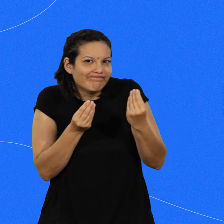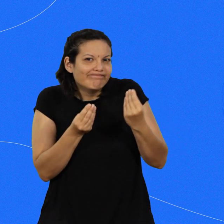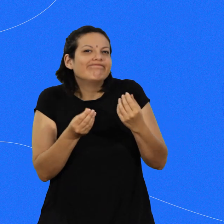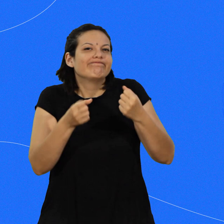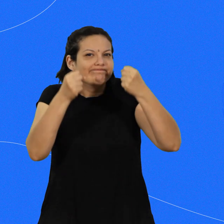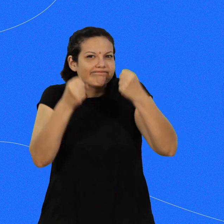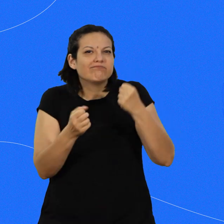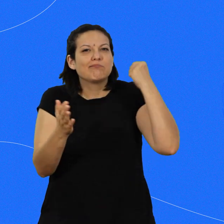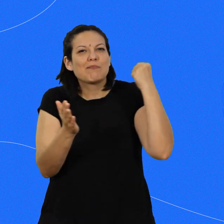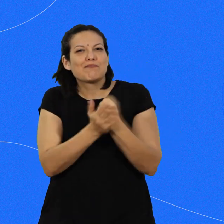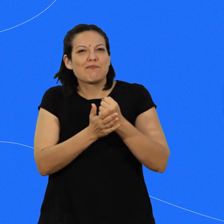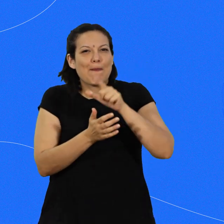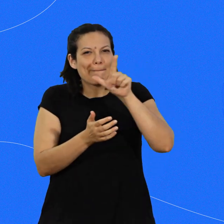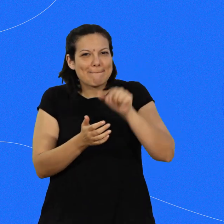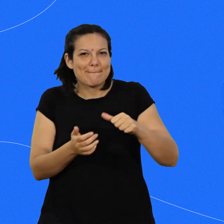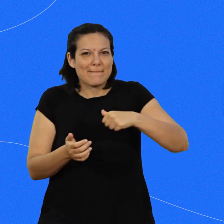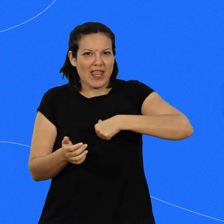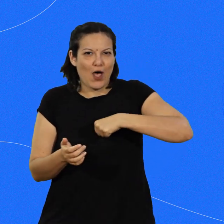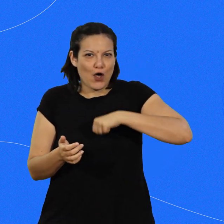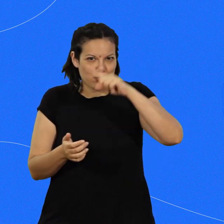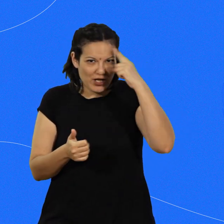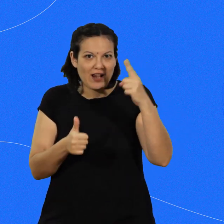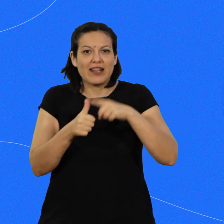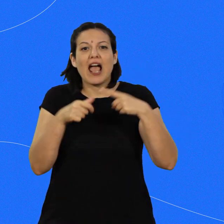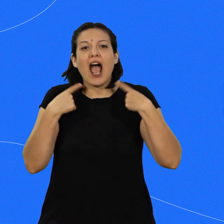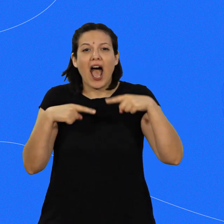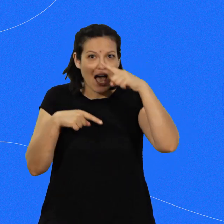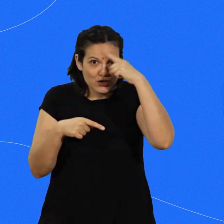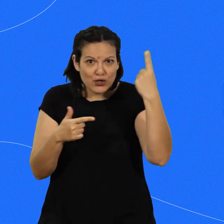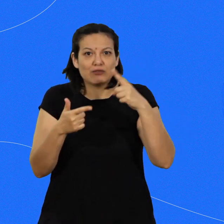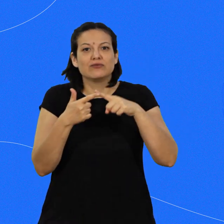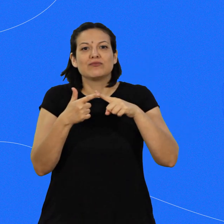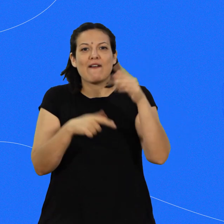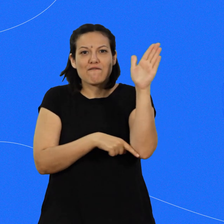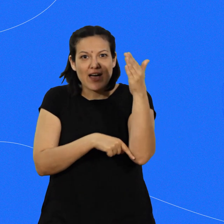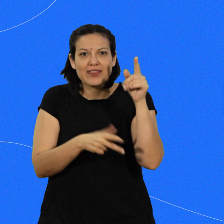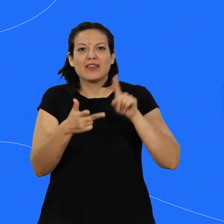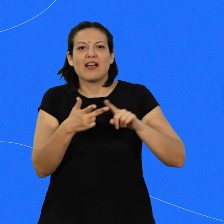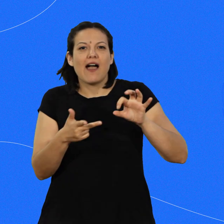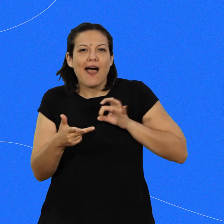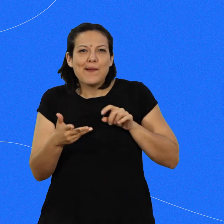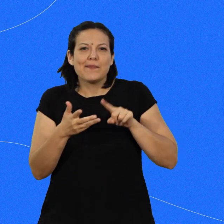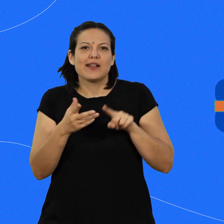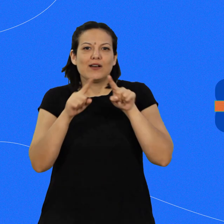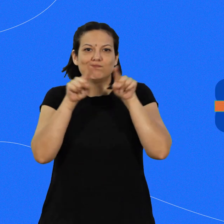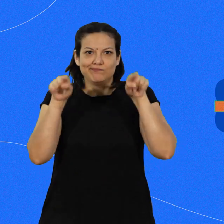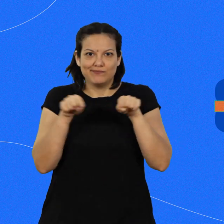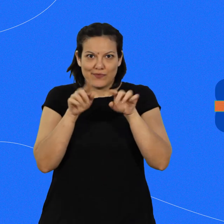identidad nacional: himno, bandera, escarapela y escudo. Escudo